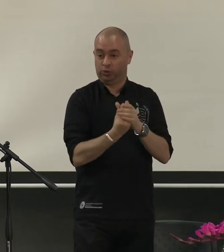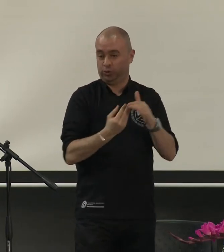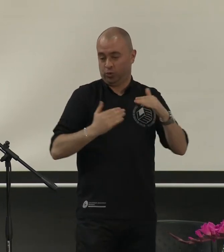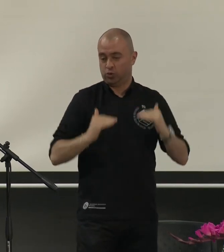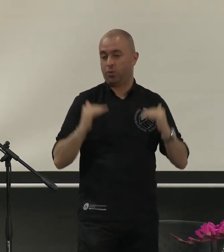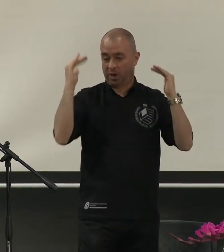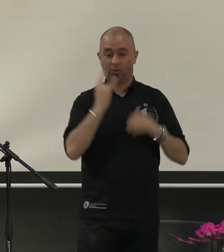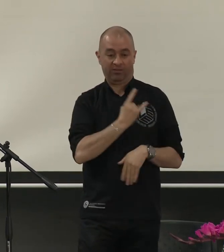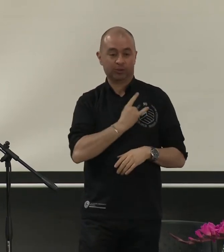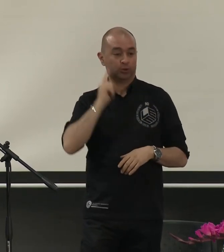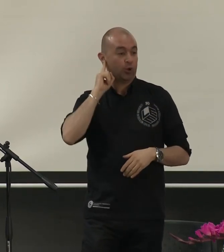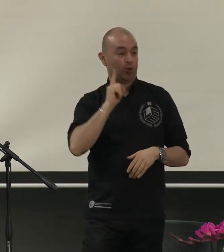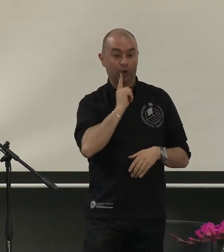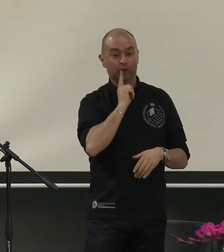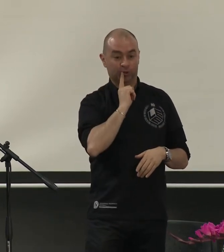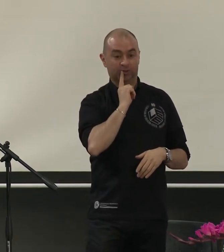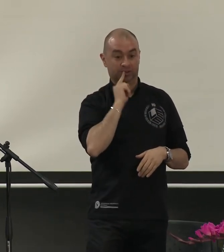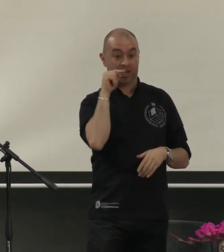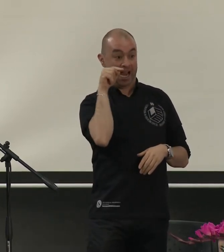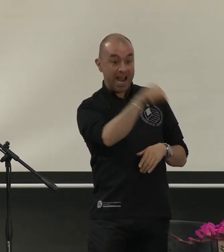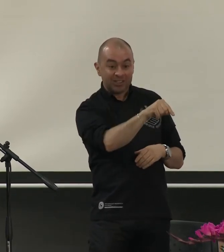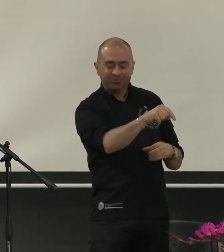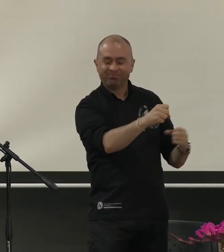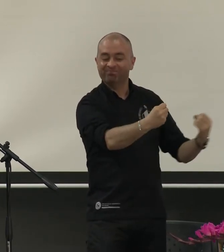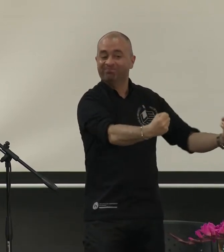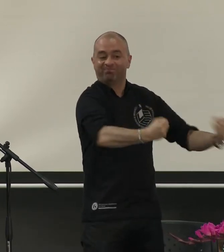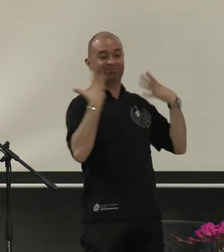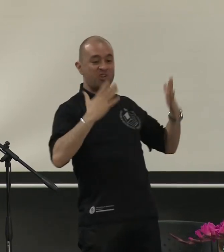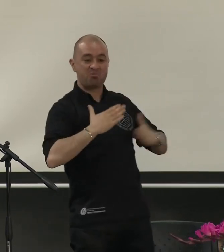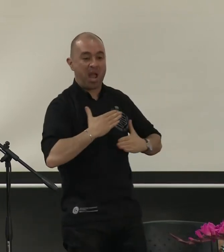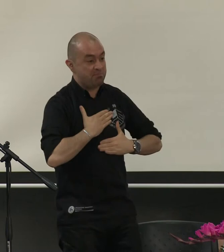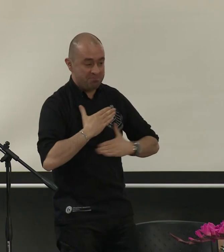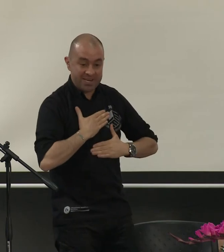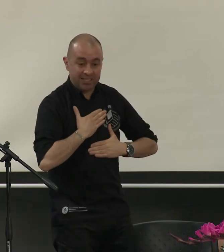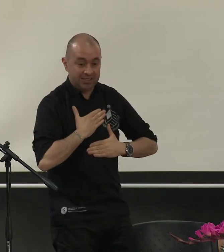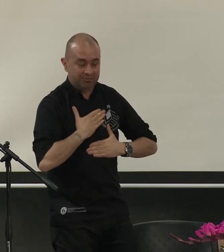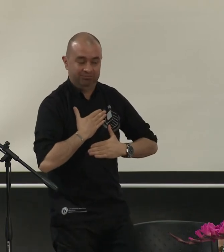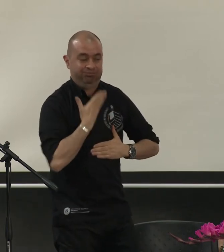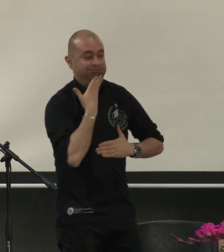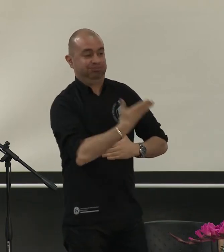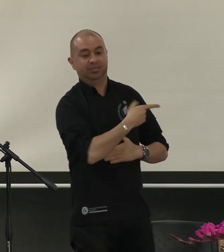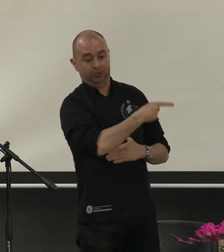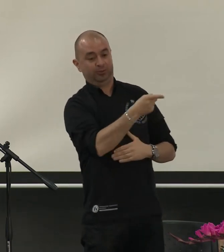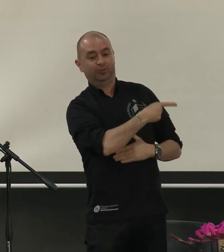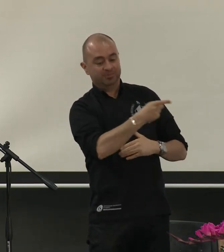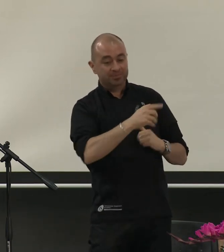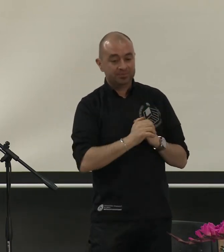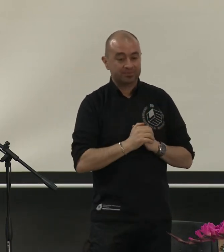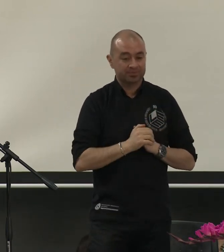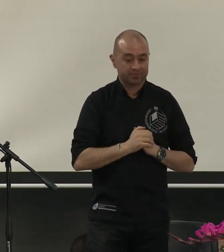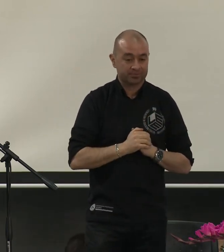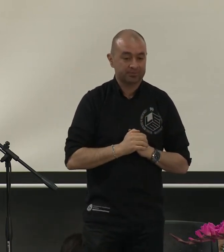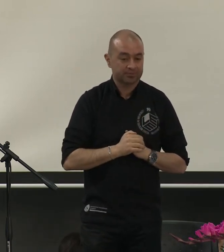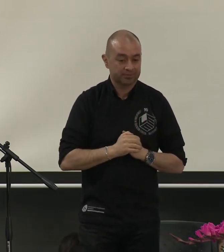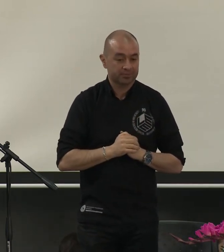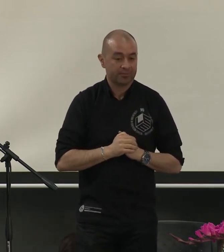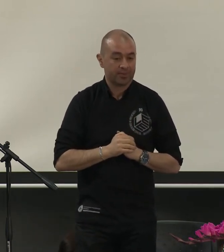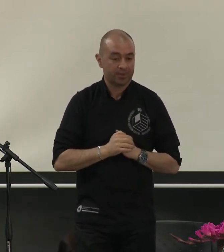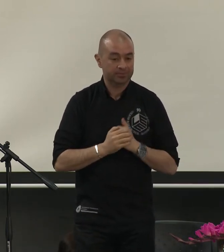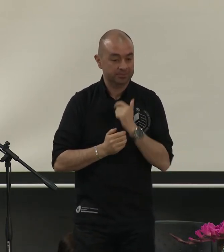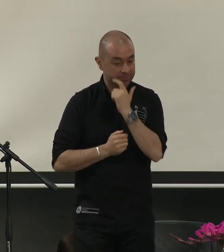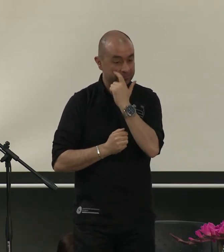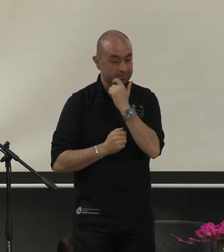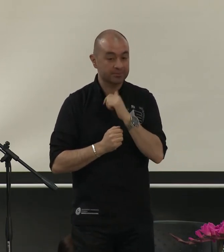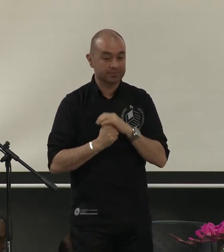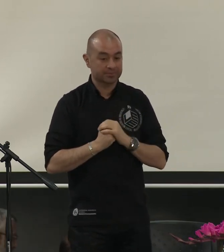pequeño y ahora grande con manos y pensamiento quien han impactado mi vida que han sido la guía y la